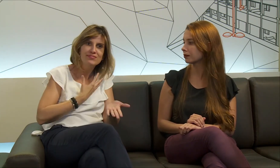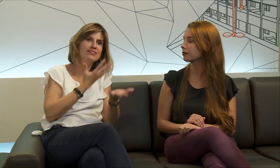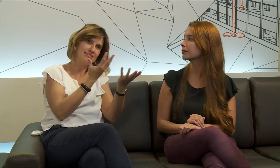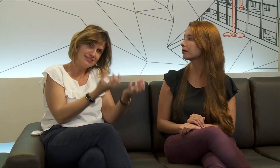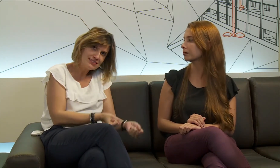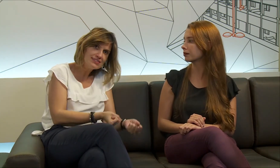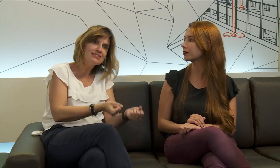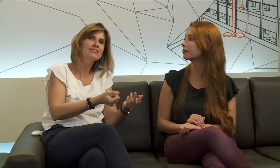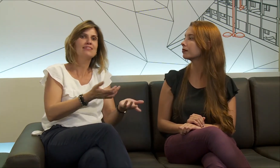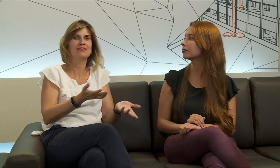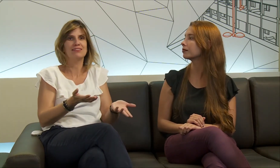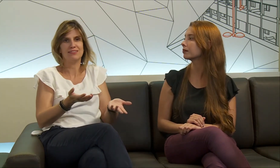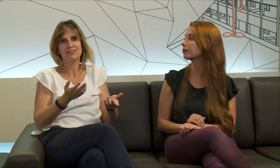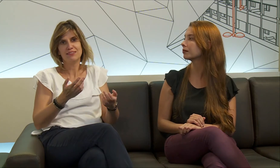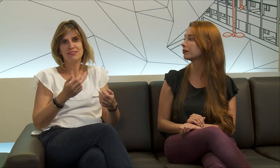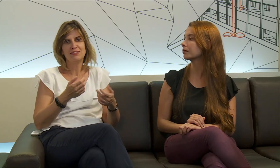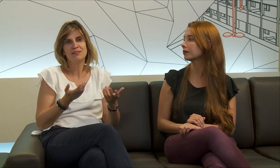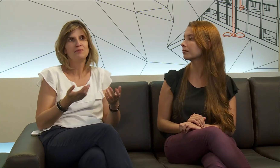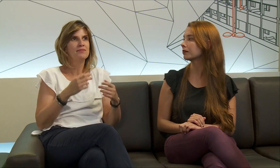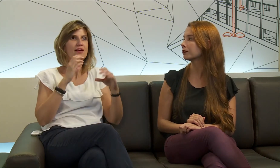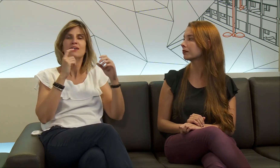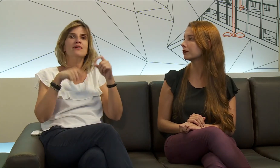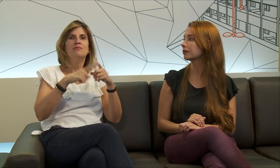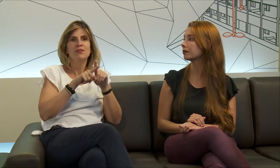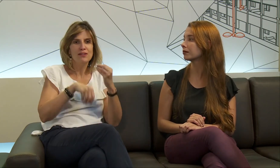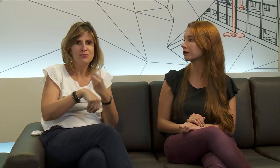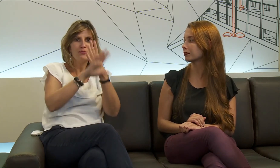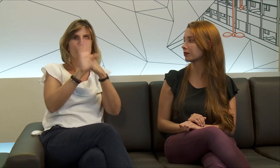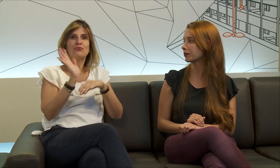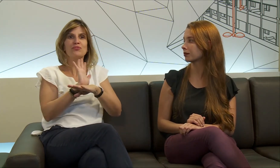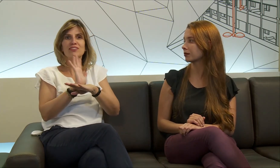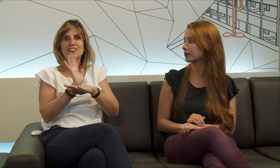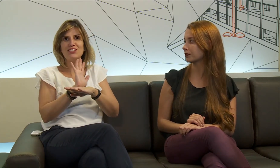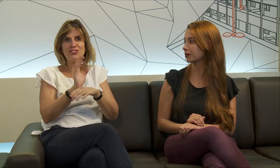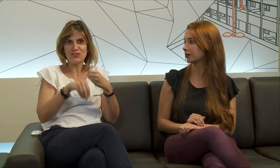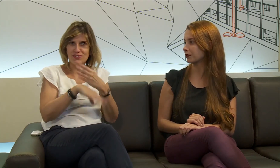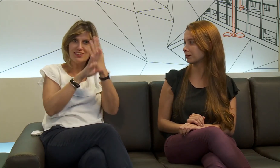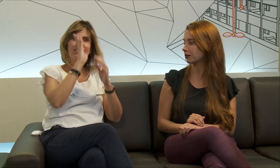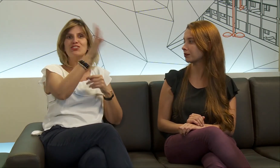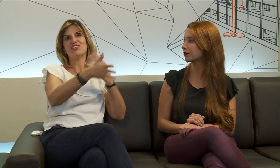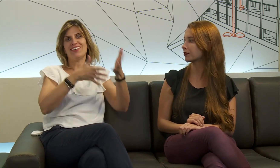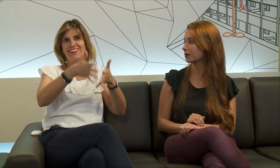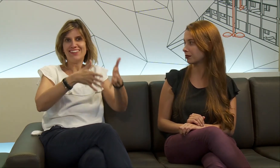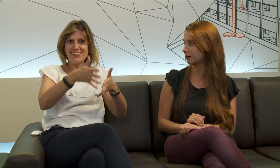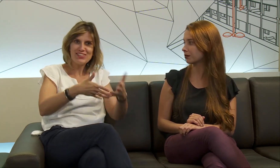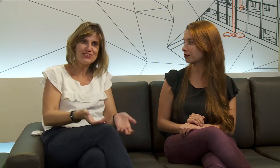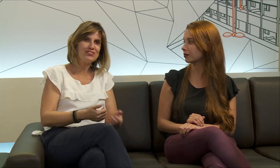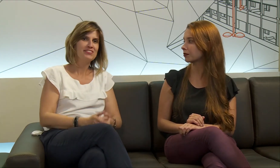voo. Então, quando as pessoas utilizam, por exemplo, ferramentas como WhatsApp, como videoconferência,